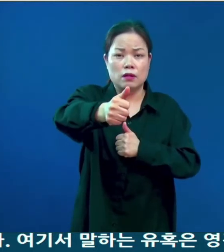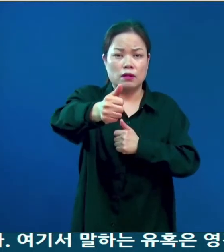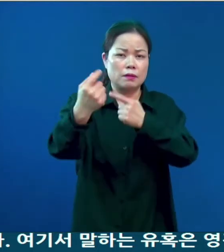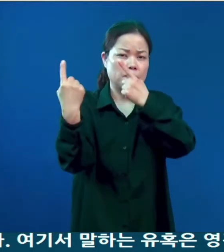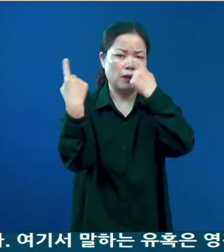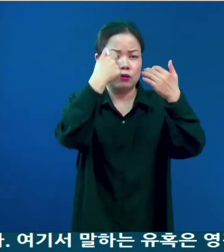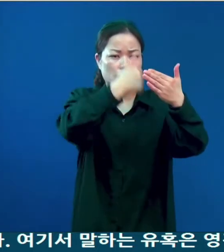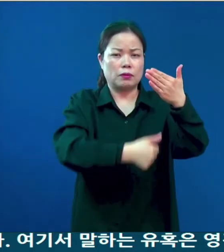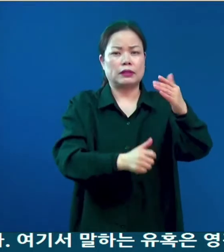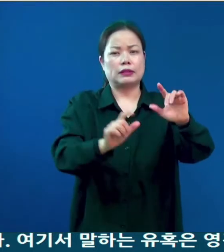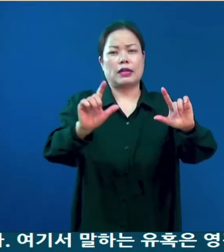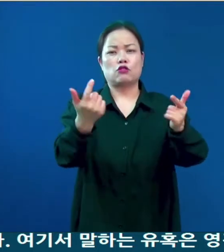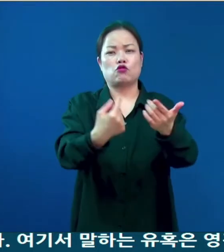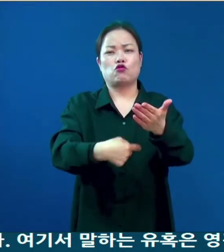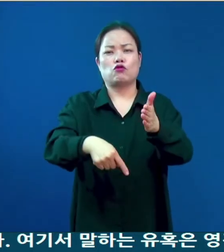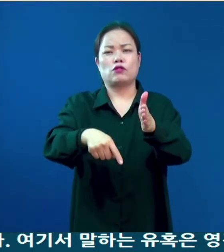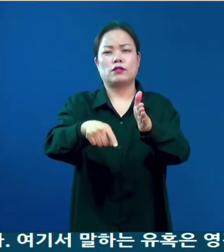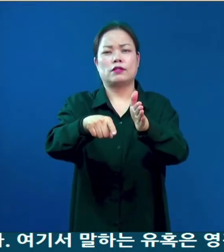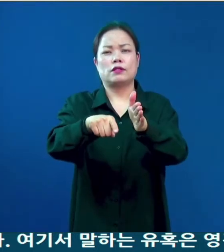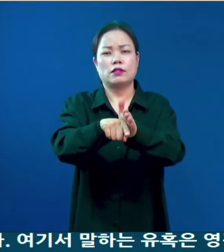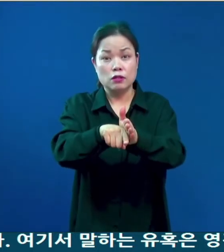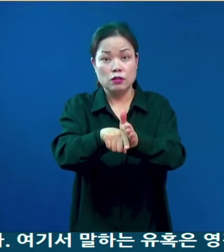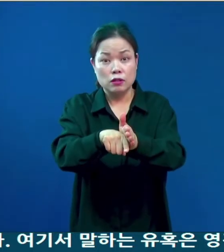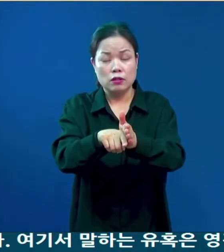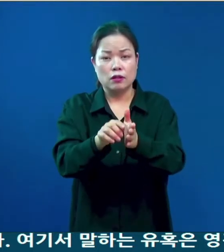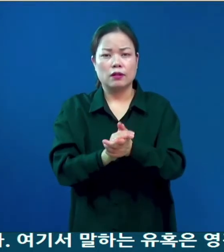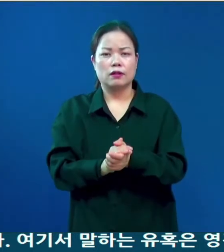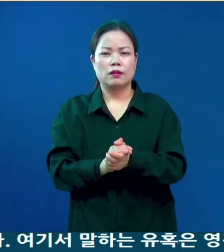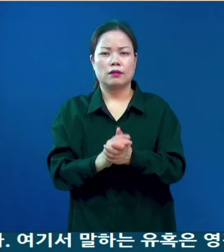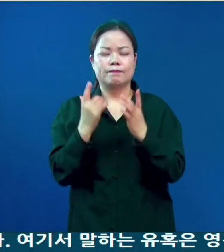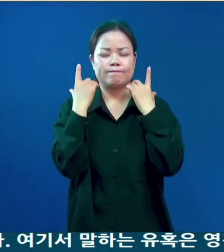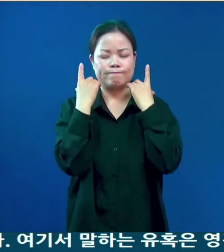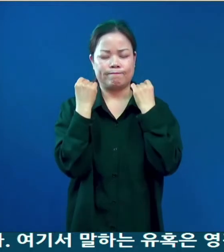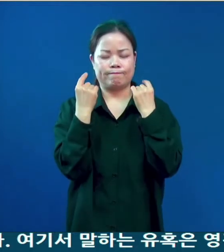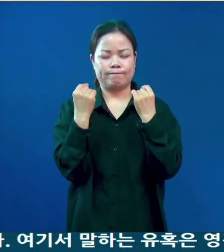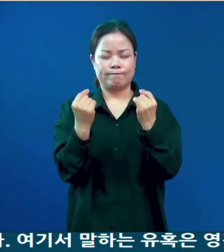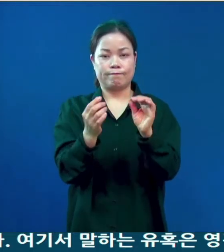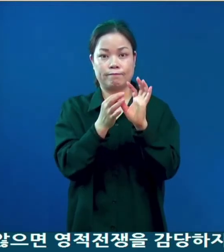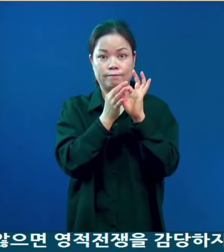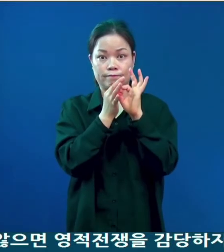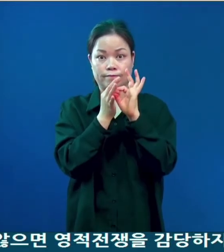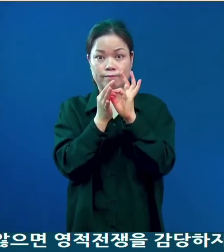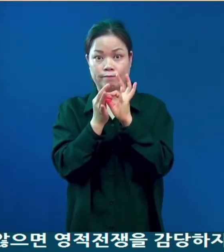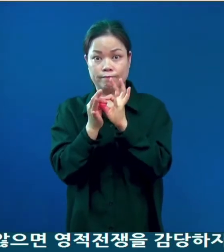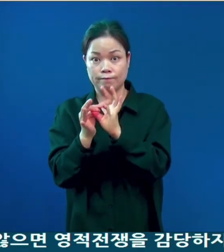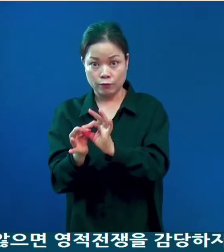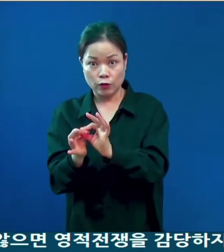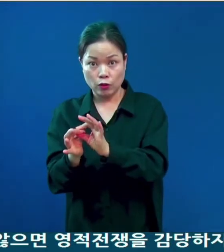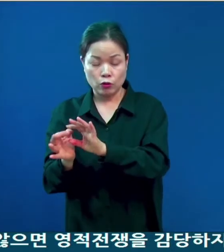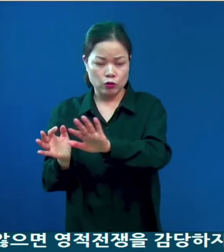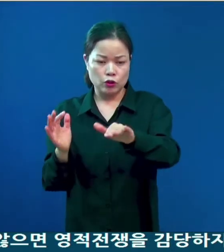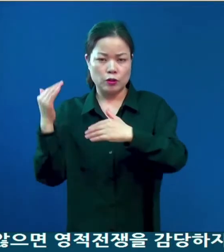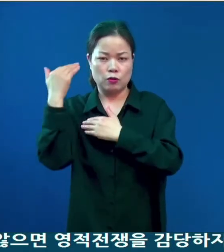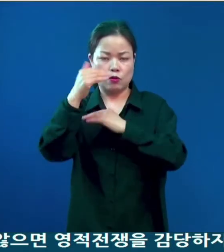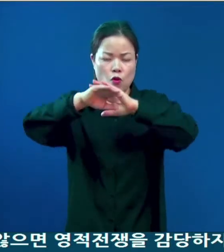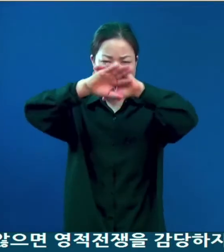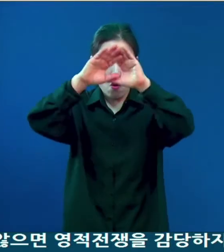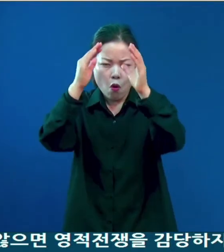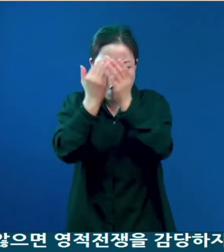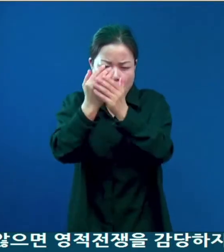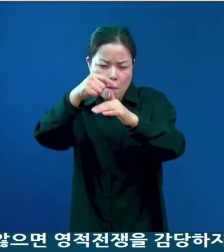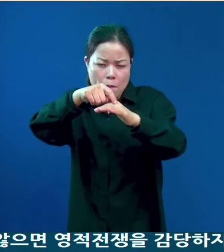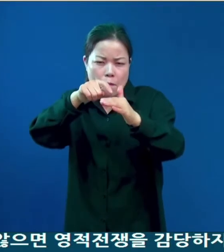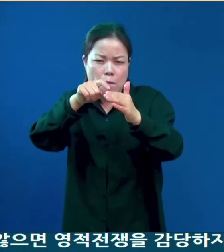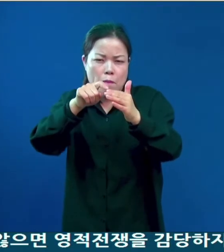휘둘리지 않기 위해서는, 유혹에 빠지지 않기 위해서는 한결같이 지속적으로 우리의 온 마음을 쏟아